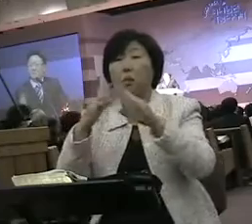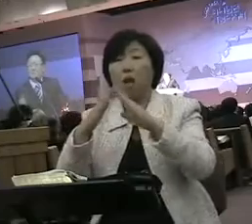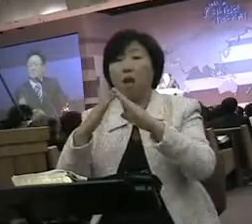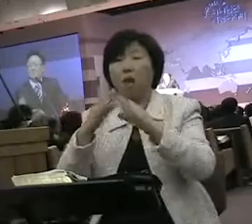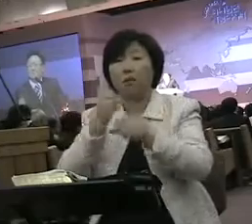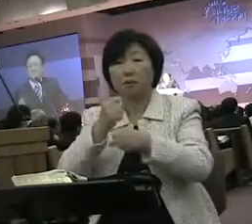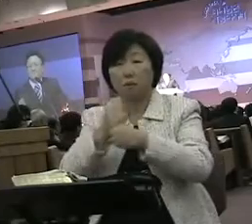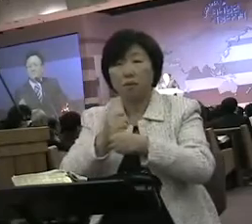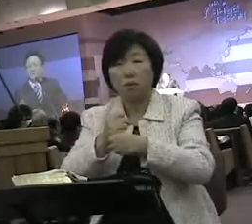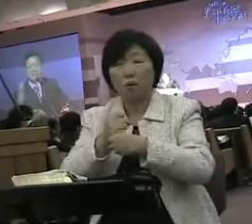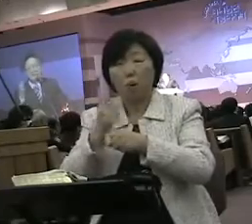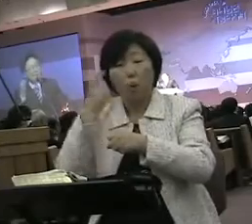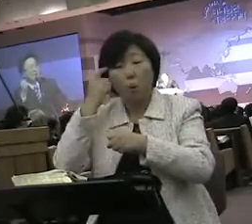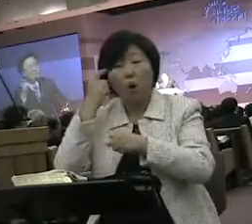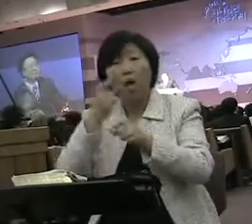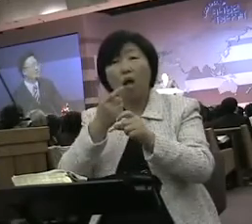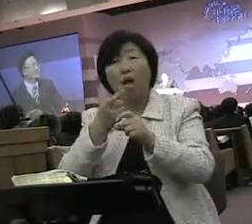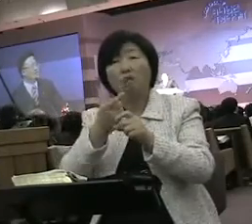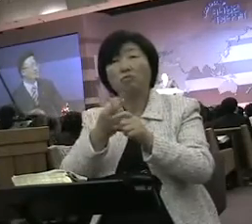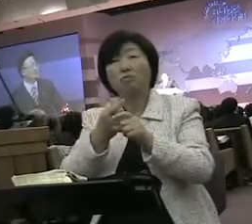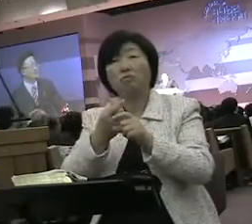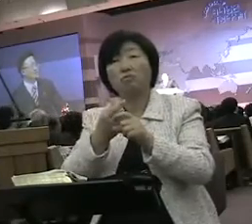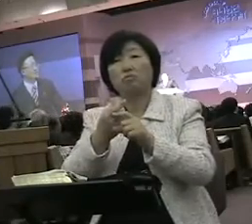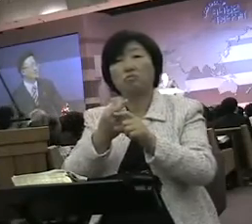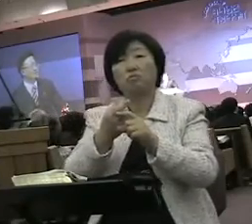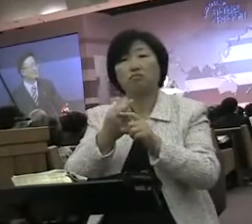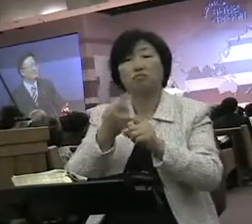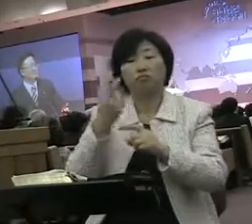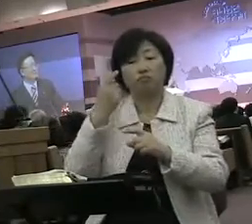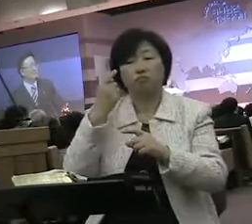what? 무엇을 위한 건강한 교회입니까?